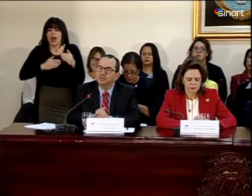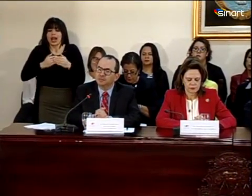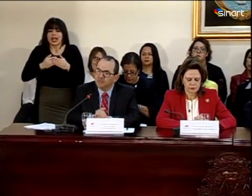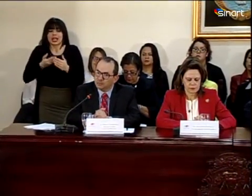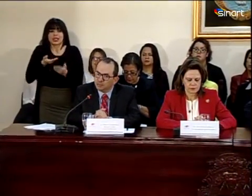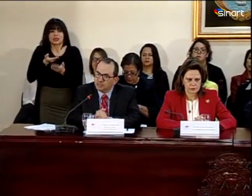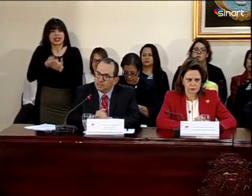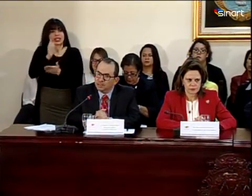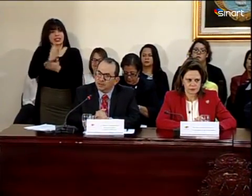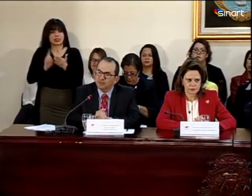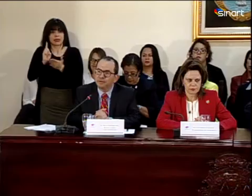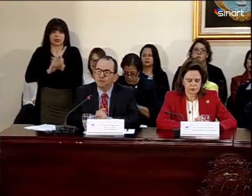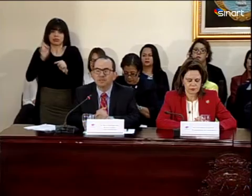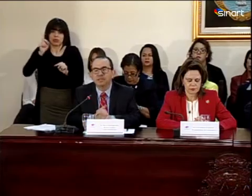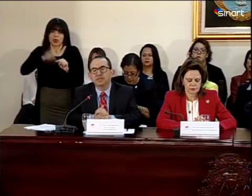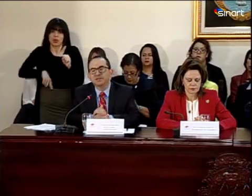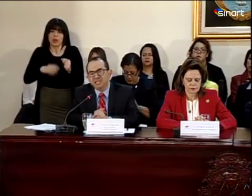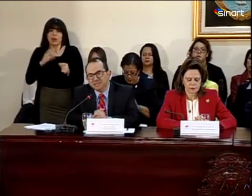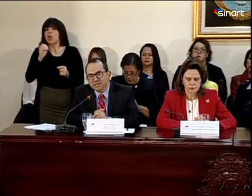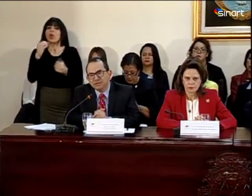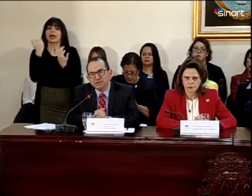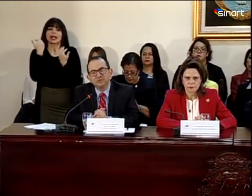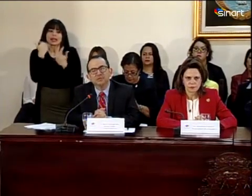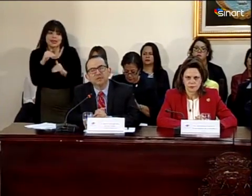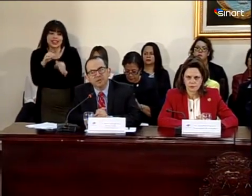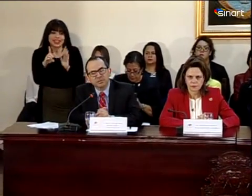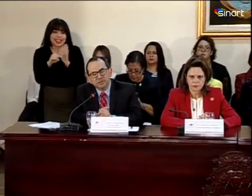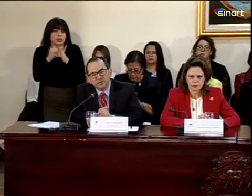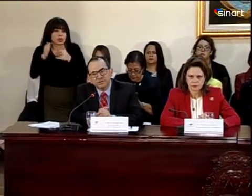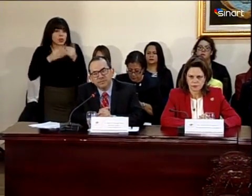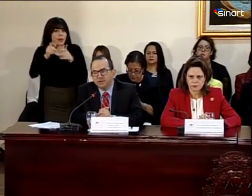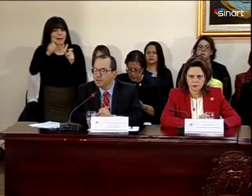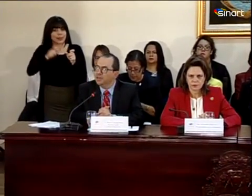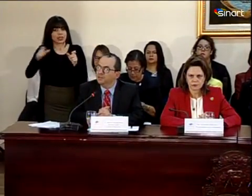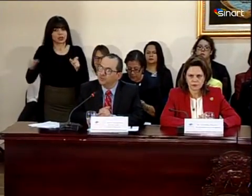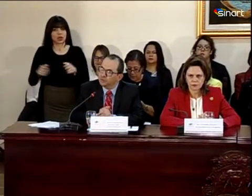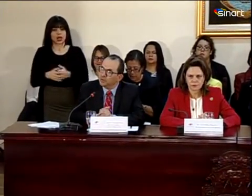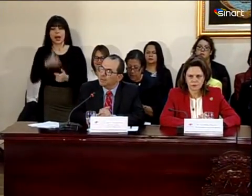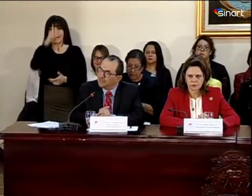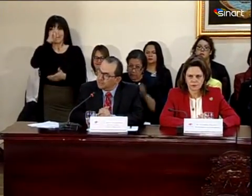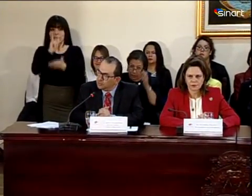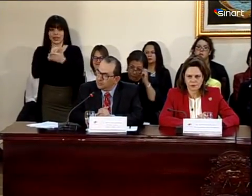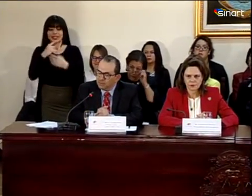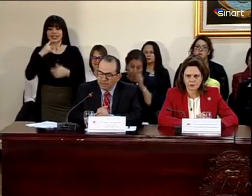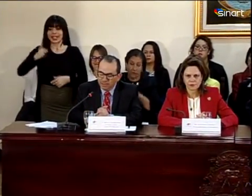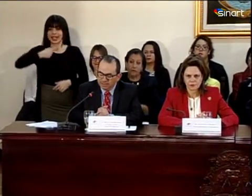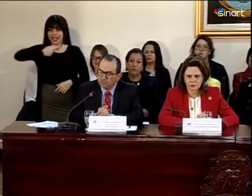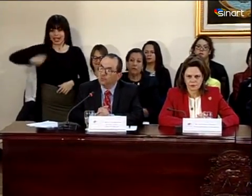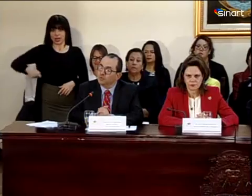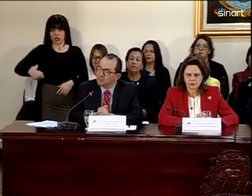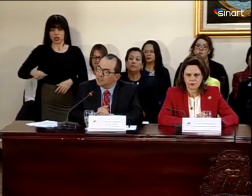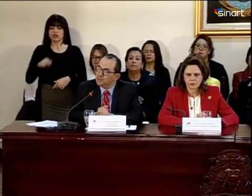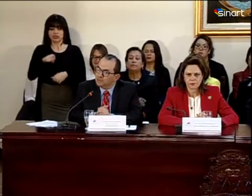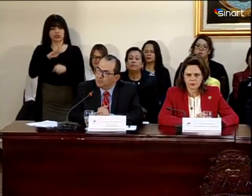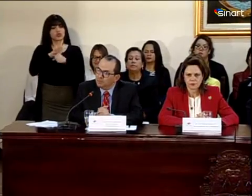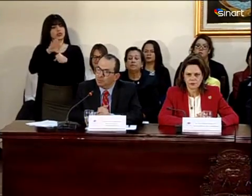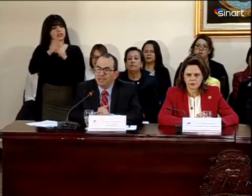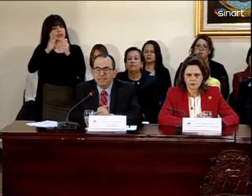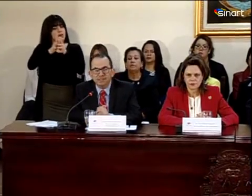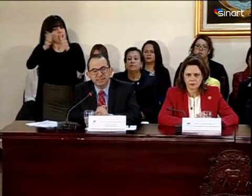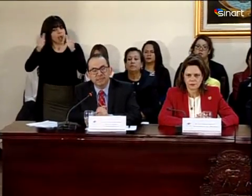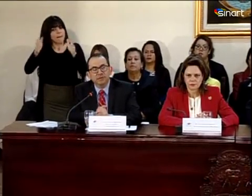resulte discriminatoria, que resulte limitante de los derechos de cualquier persona. Es por eso que el decreto es lo suficientemente